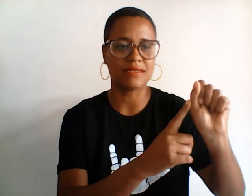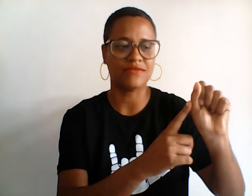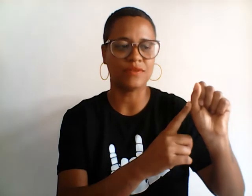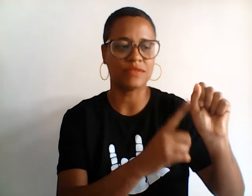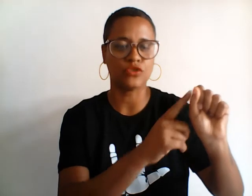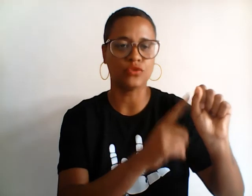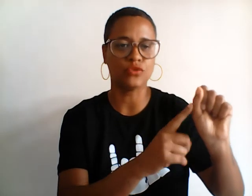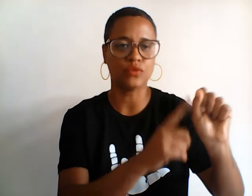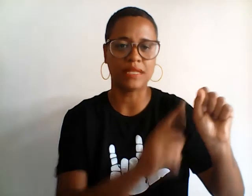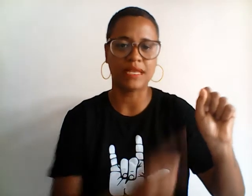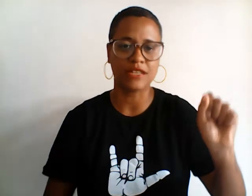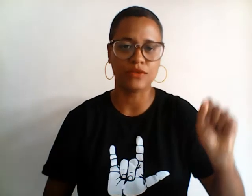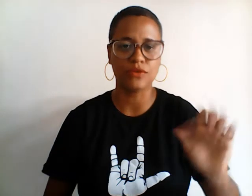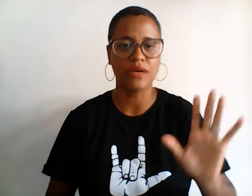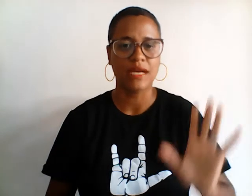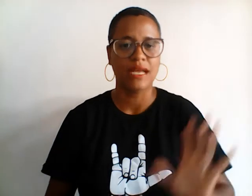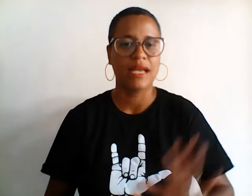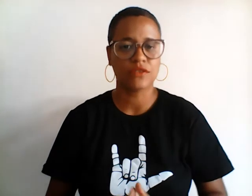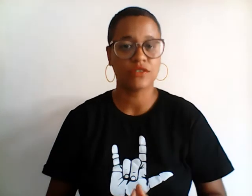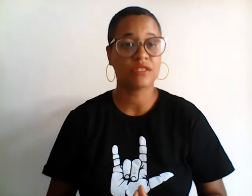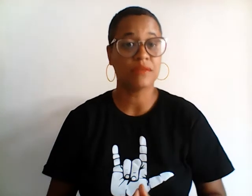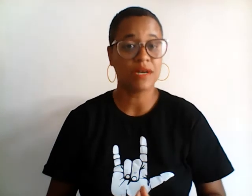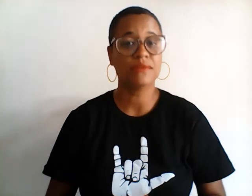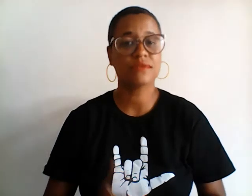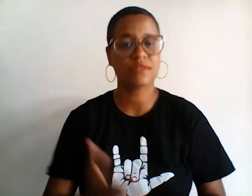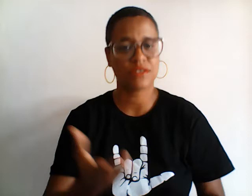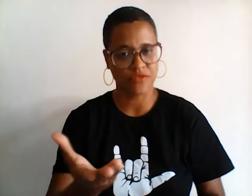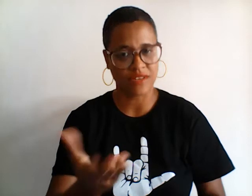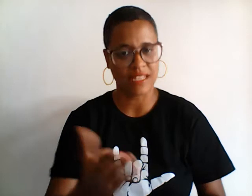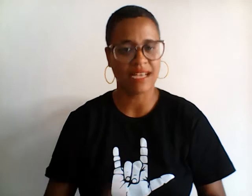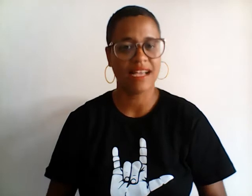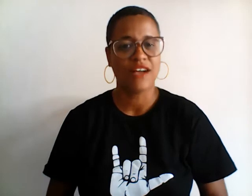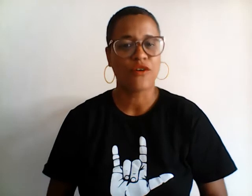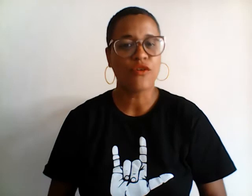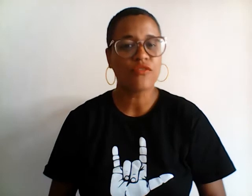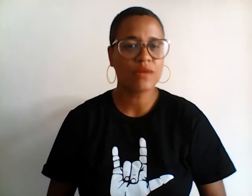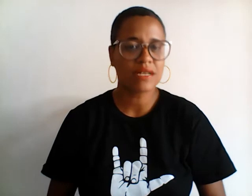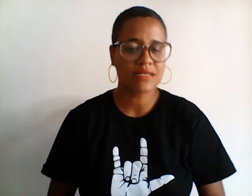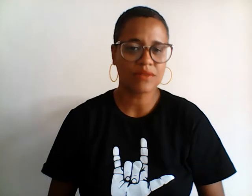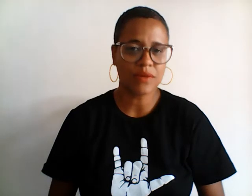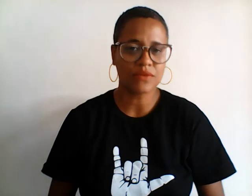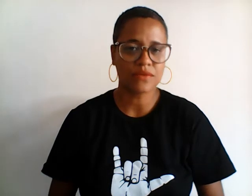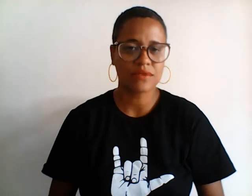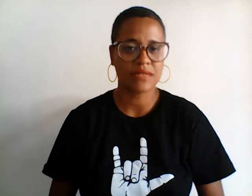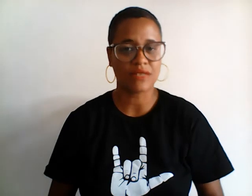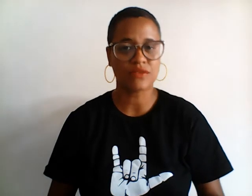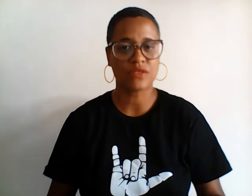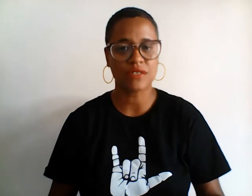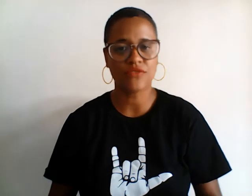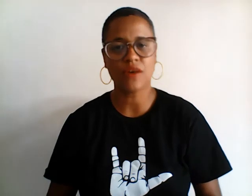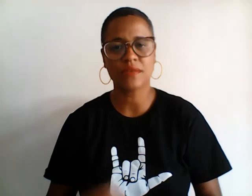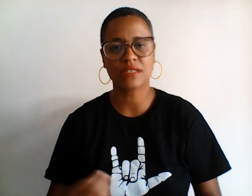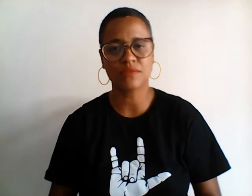vamos dizer, junto ao indicador. É o que nós chamamos, que eu vou falar, configuração de mãos, né? Então são as formas das